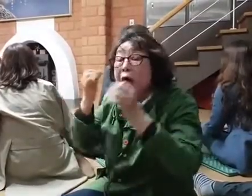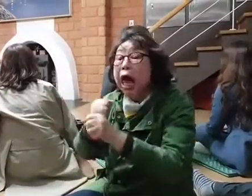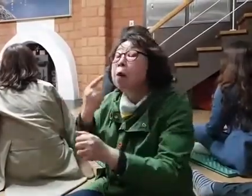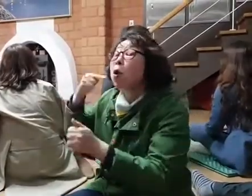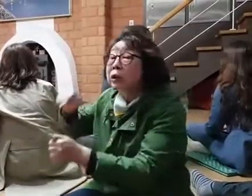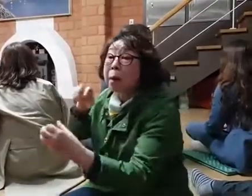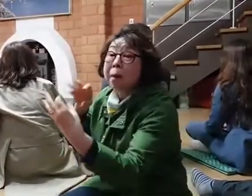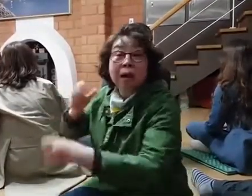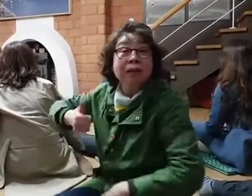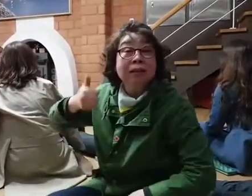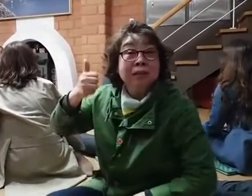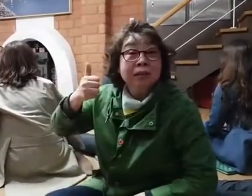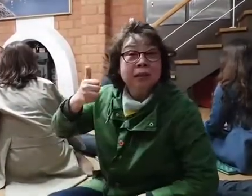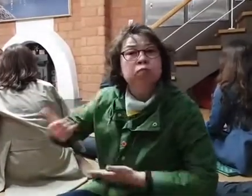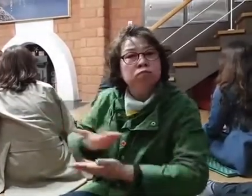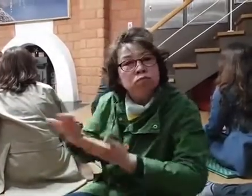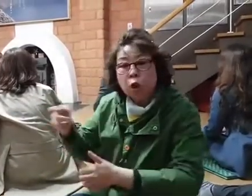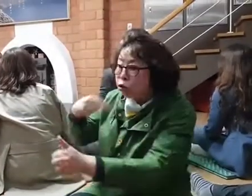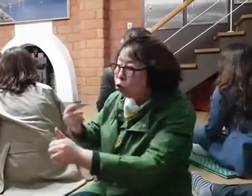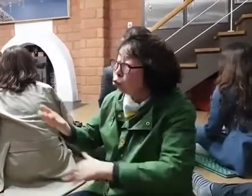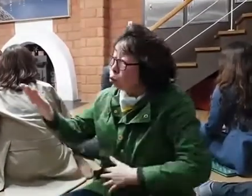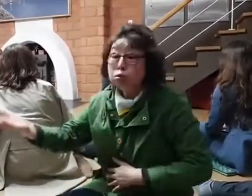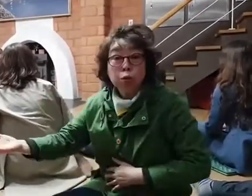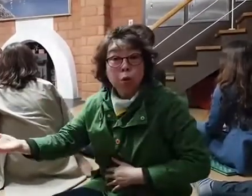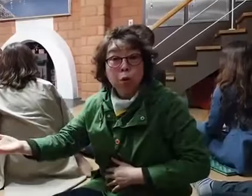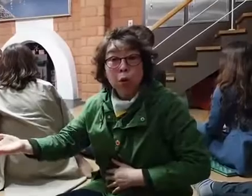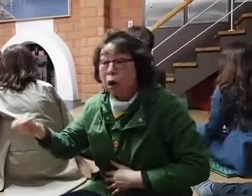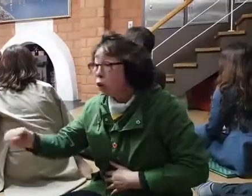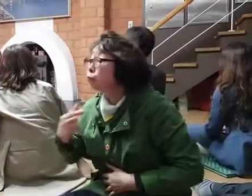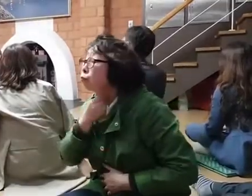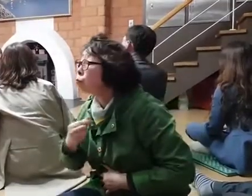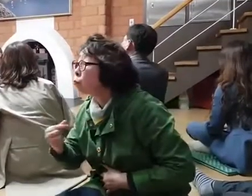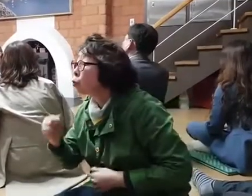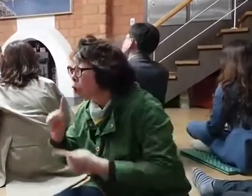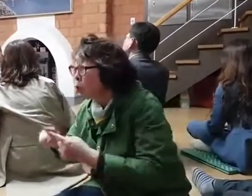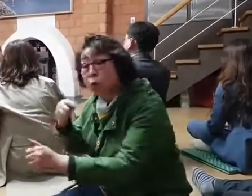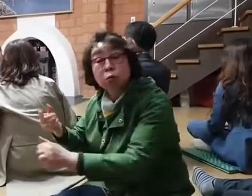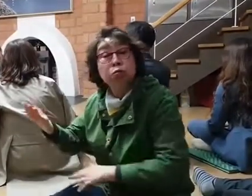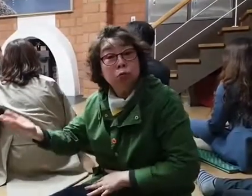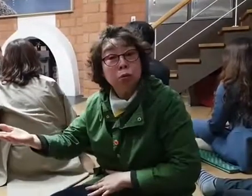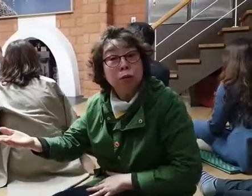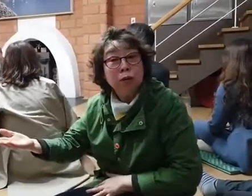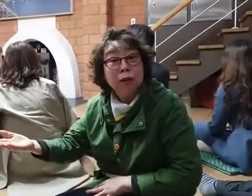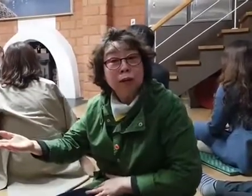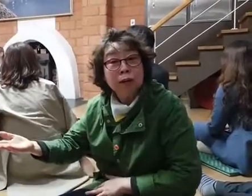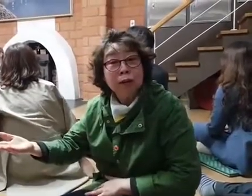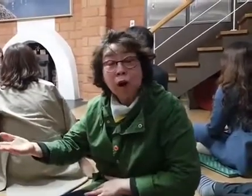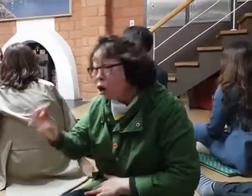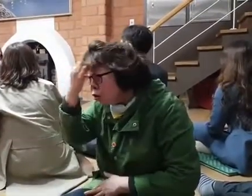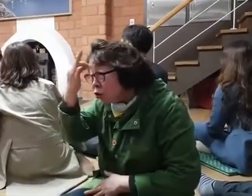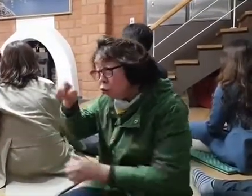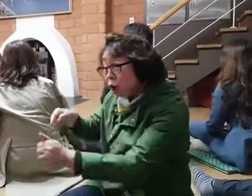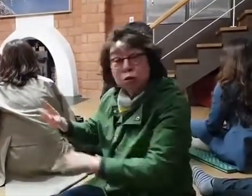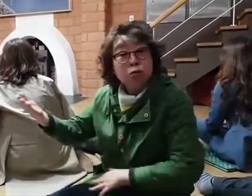이렇게 나간다면 교육도 그걸로 좀 들어가고 그쪽에 바라는 교육은 조금 들어가고 무슨 기술도